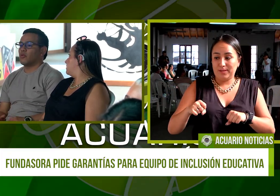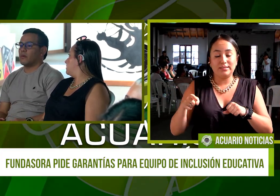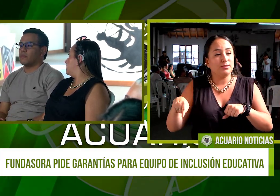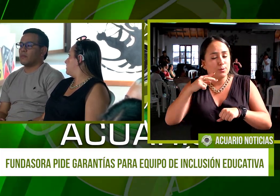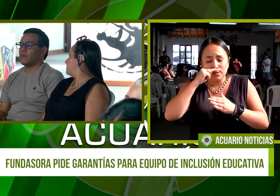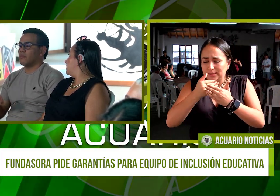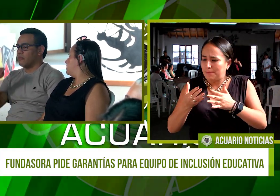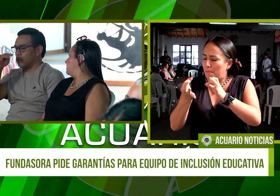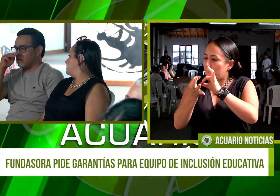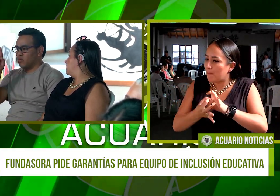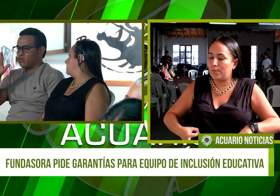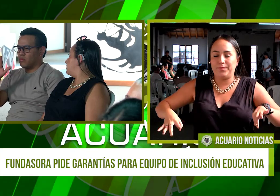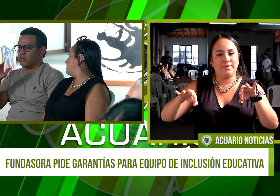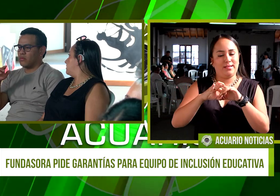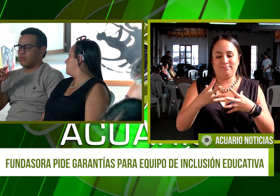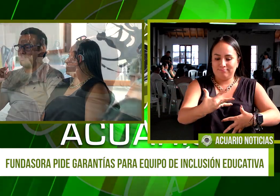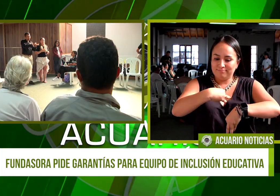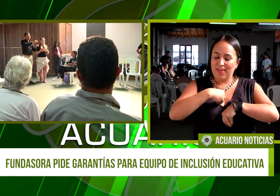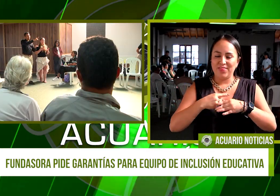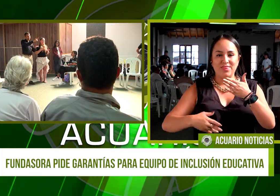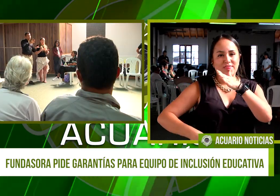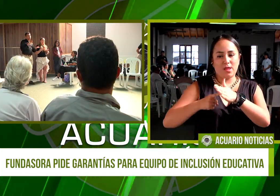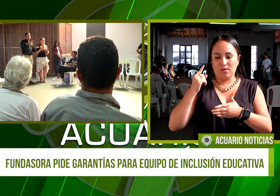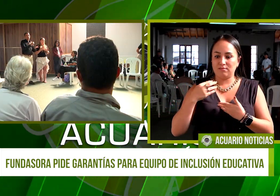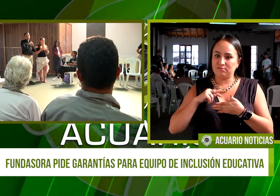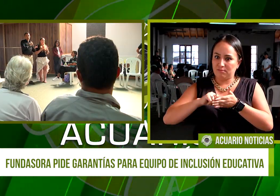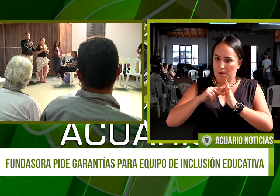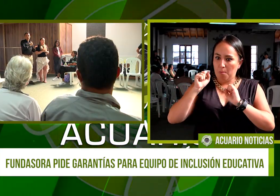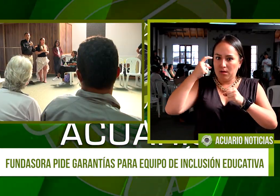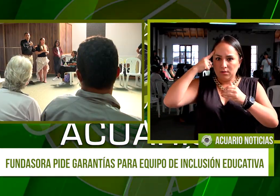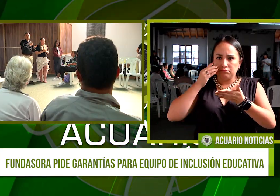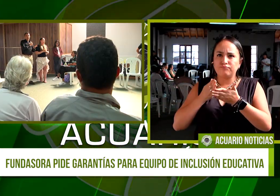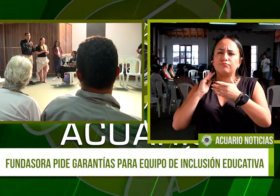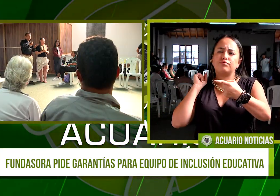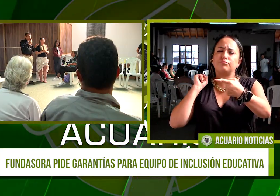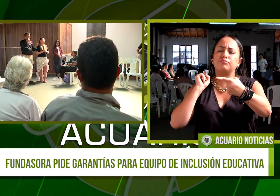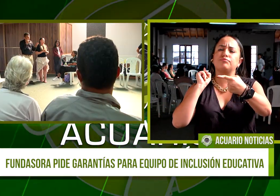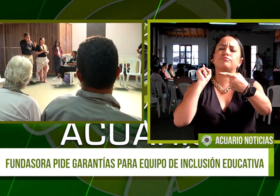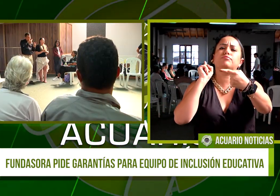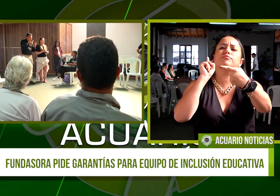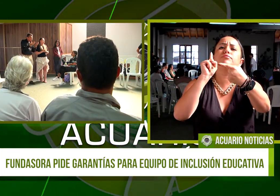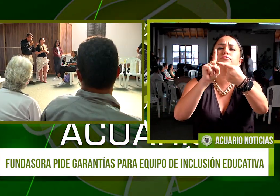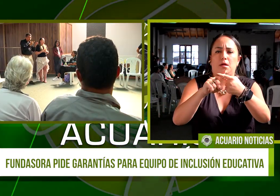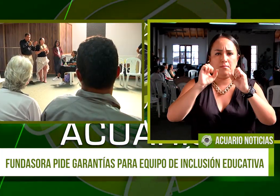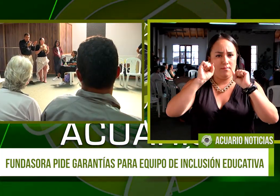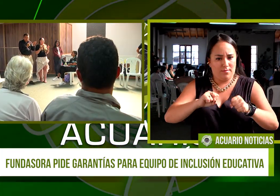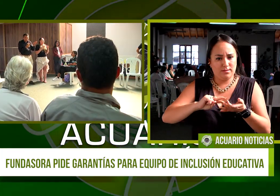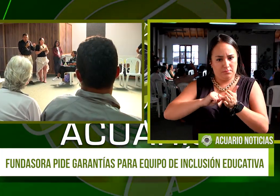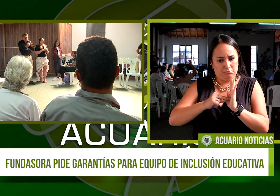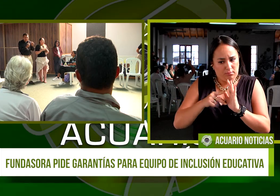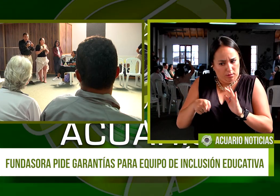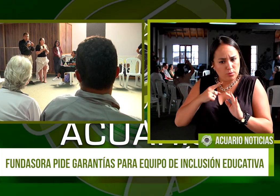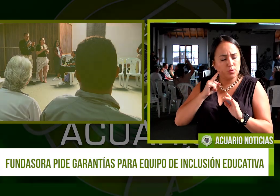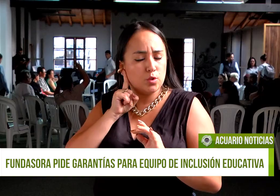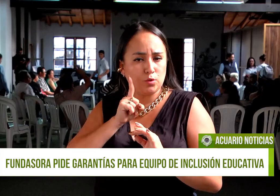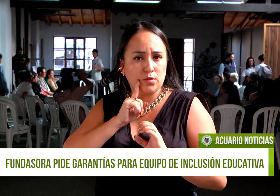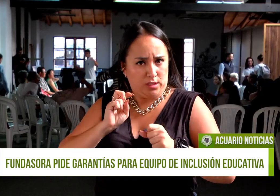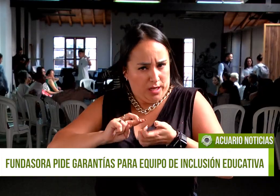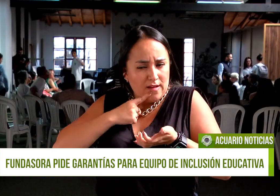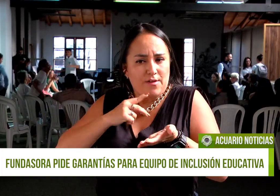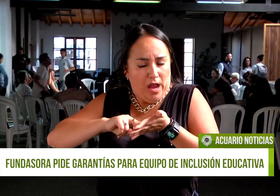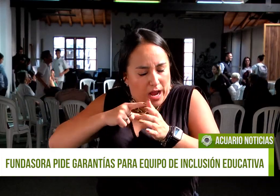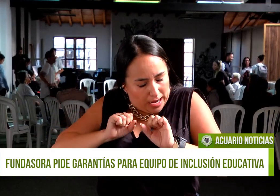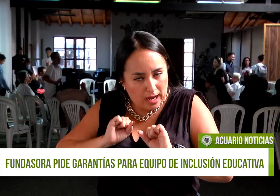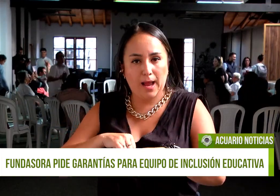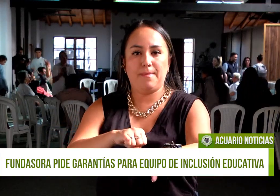los estudiantes tienen derecho y tienen capacidades para demostrar todo ese potencial y es muy importante que tengan en cuenta a todos estos modelos para